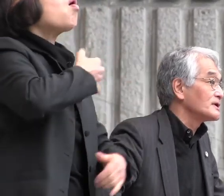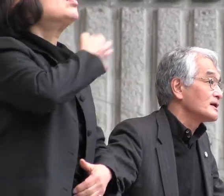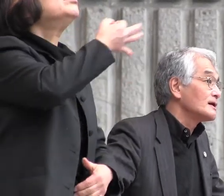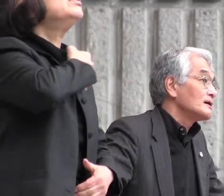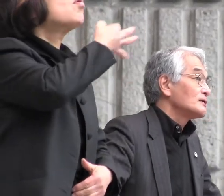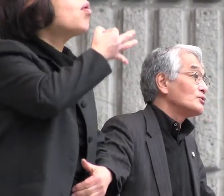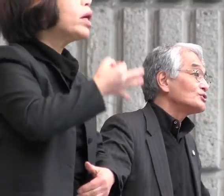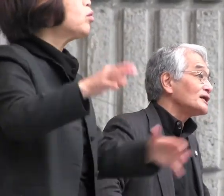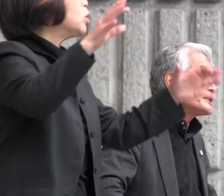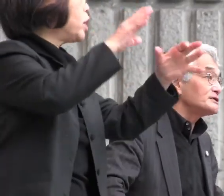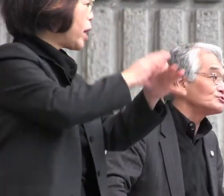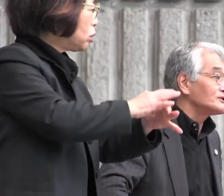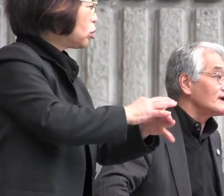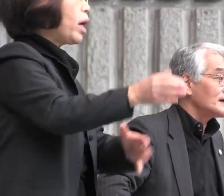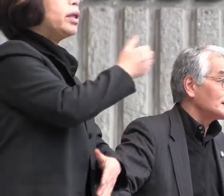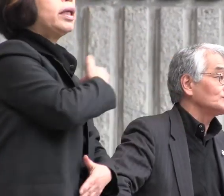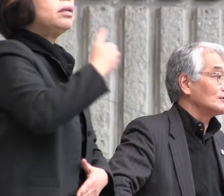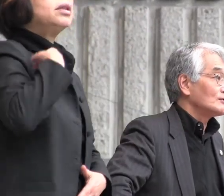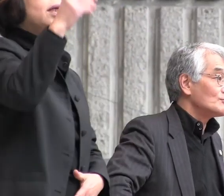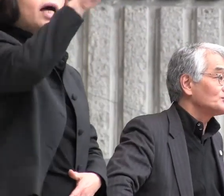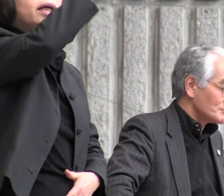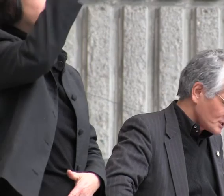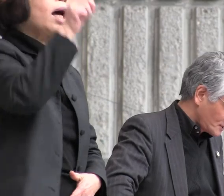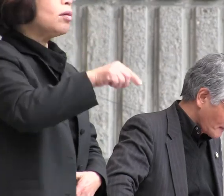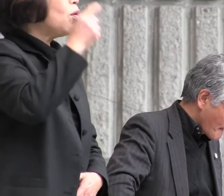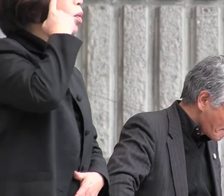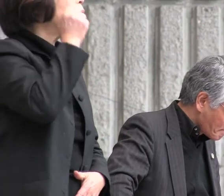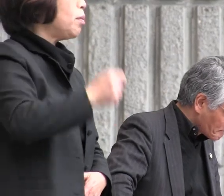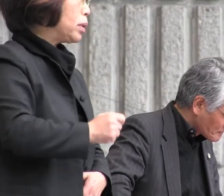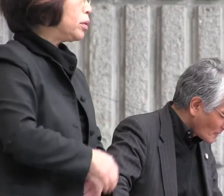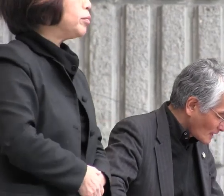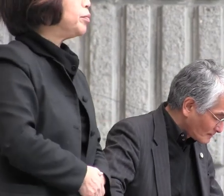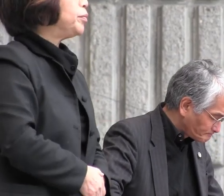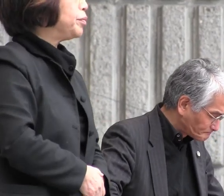させることができるのではないかと思っています。